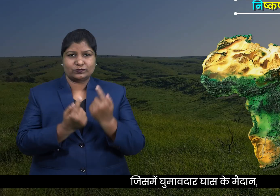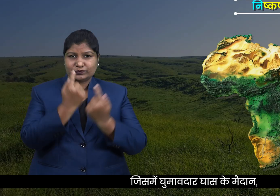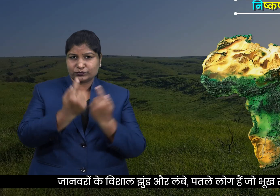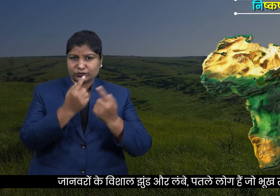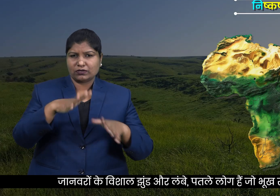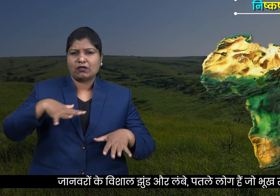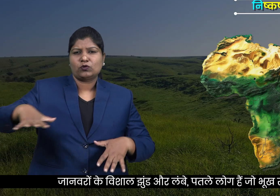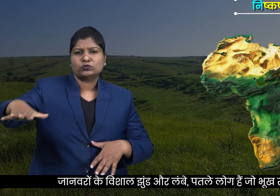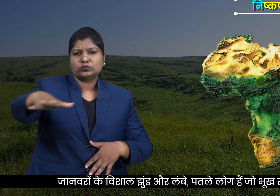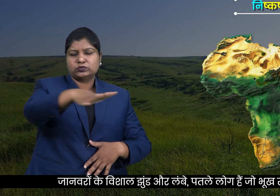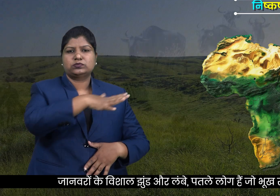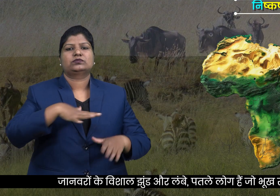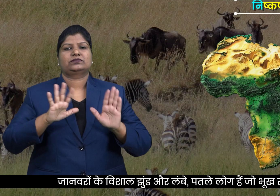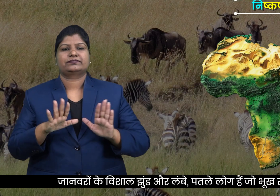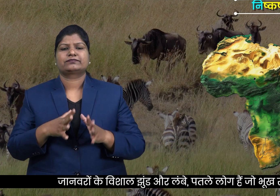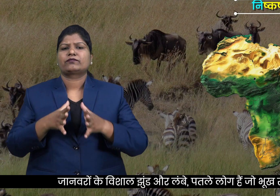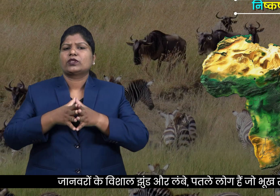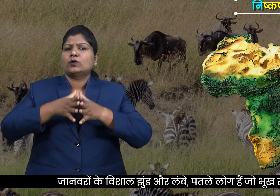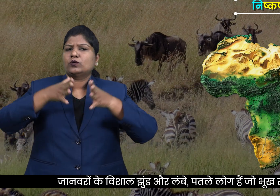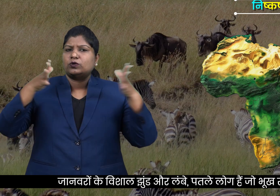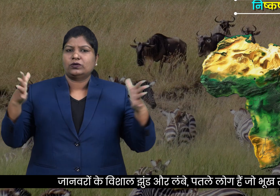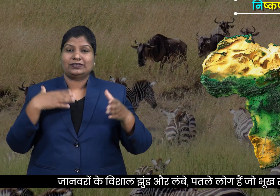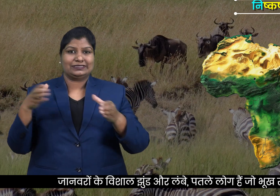मैदान, जानवरों के विशाल झुंड